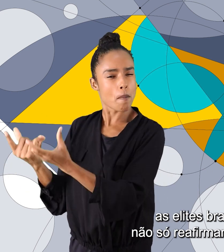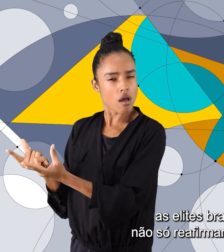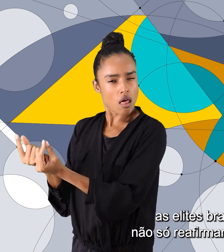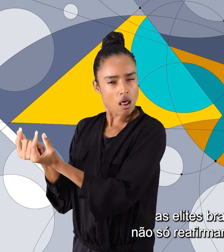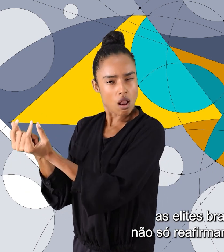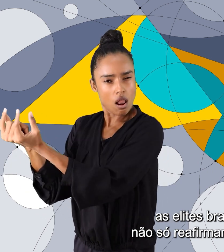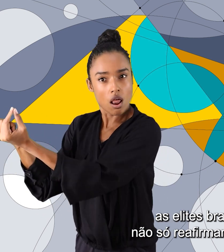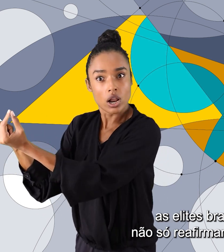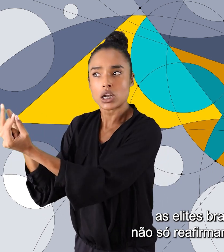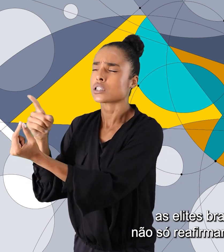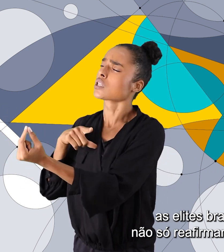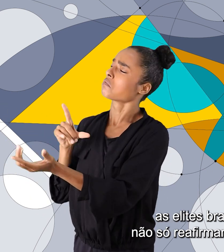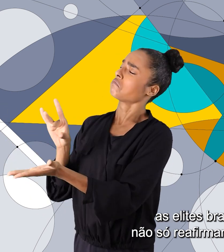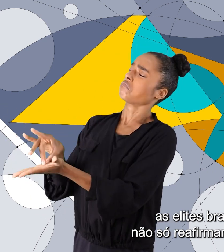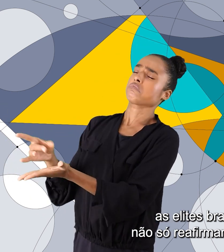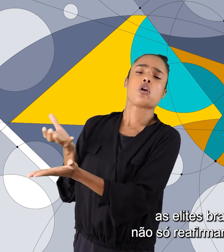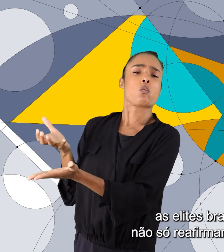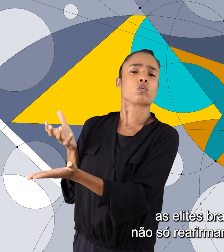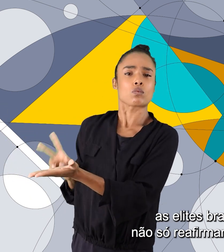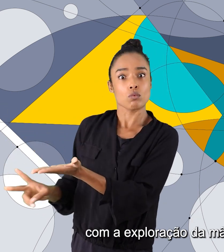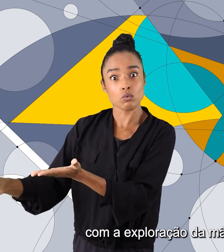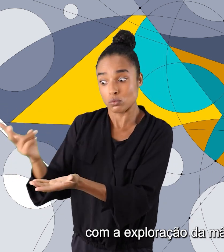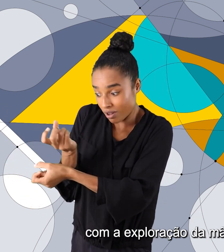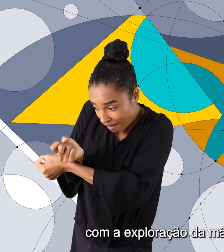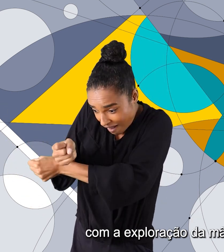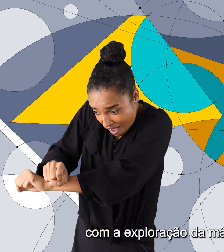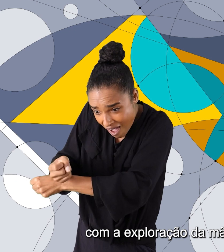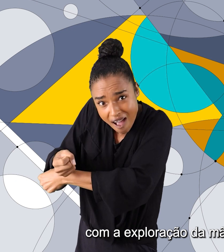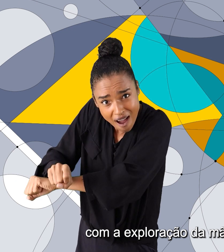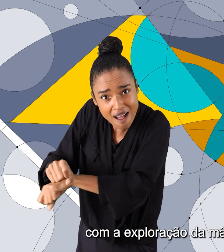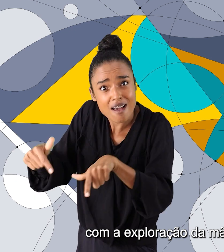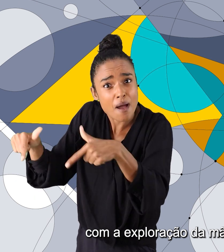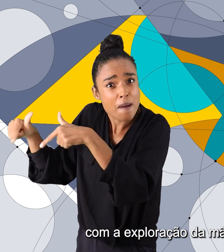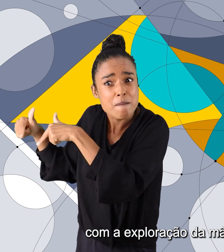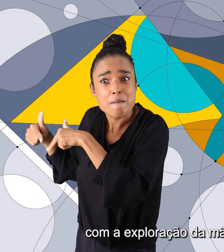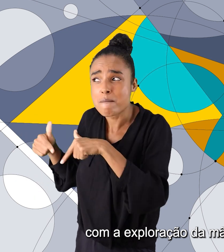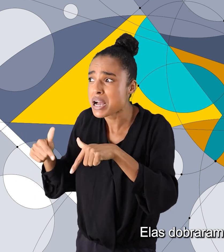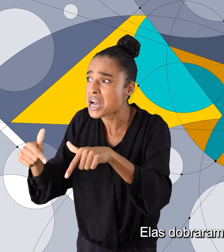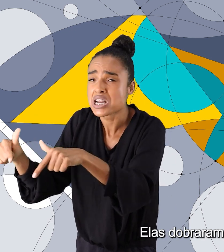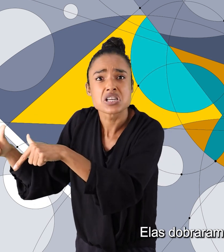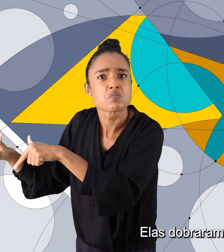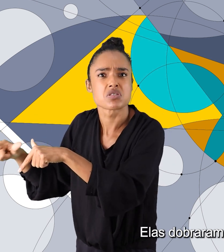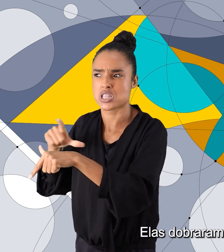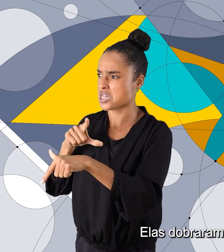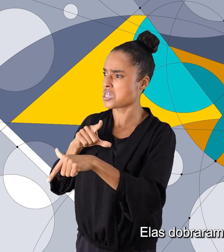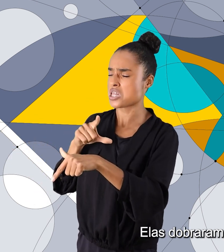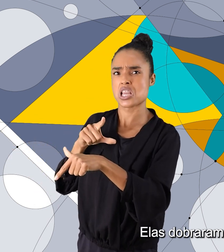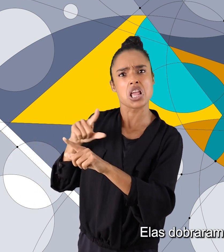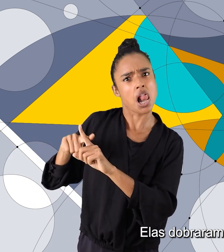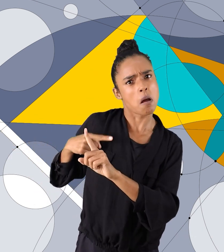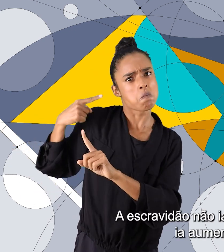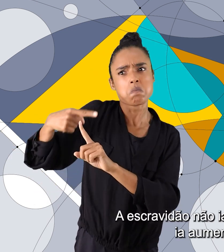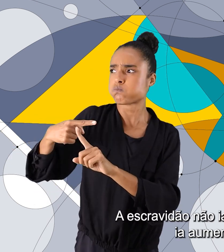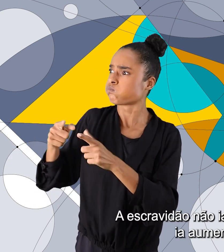elites brasileiras não só reafirmaram o pacto com a exploração da mão de obra escrava, elas dobraram a